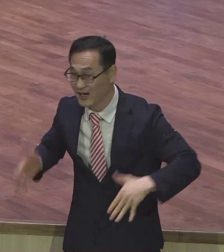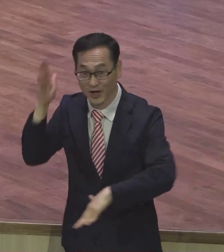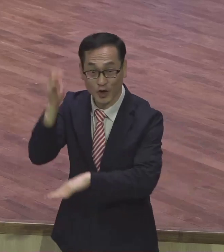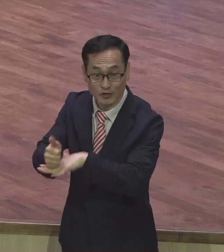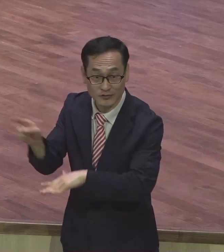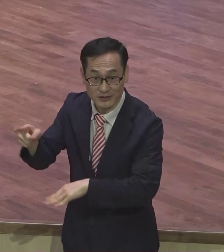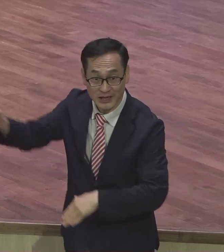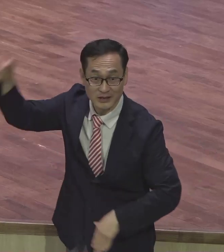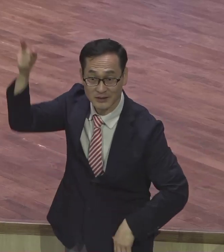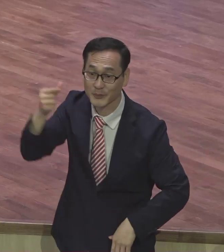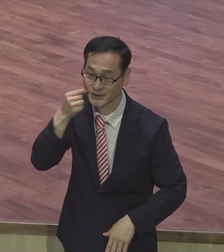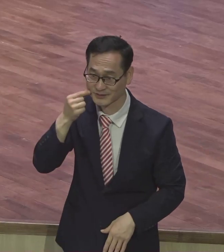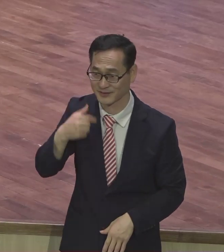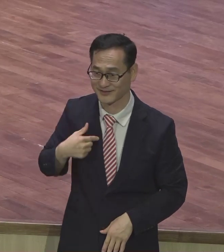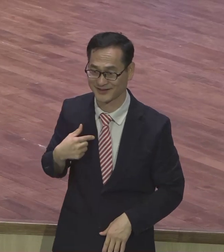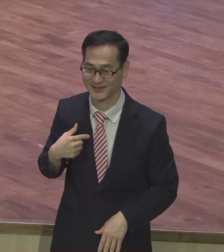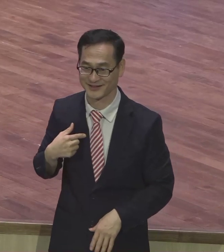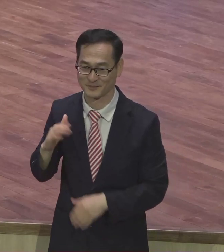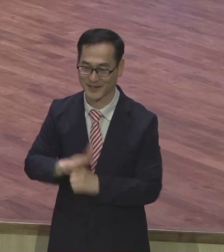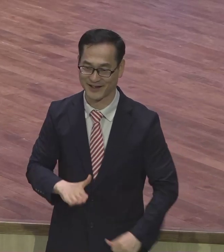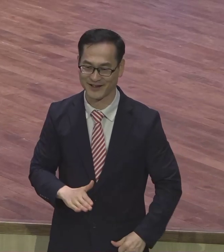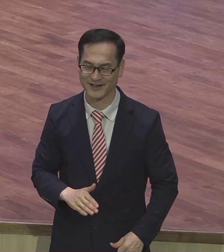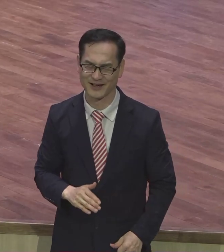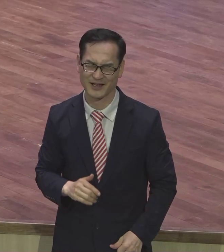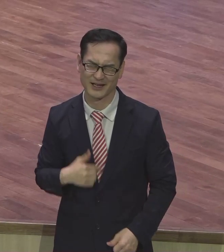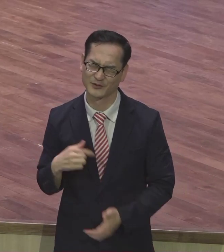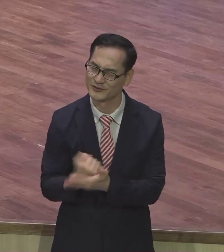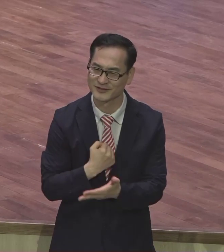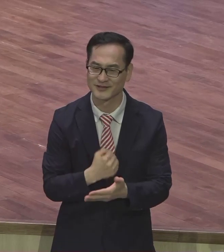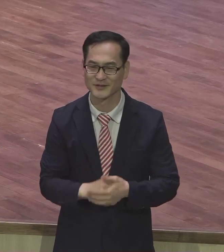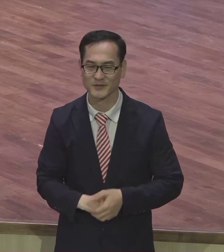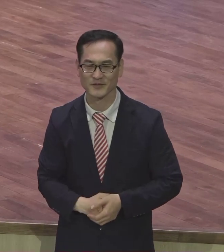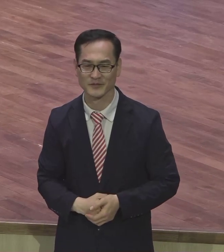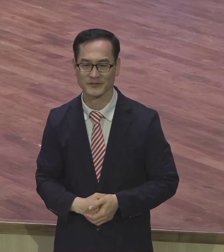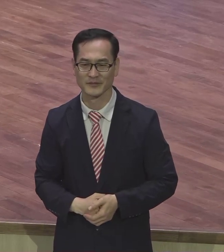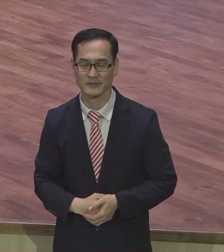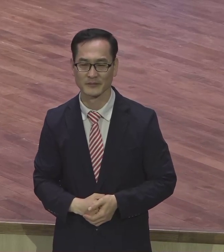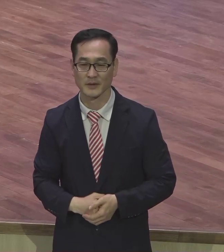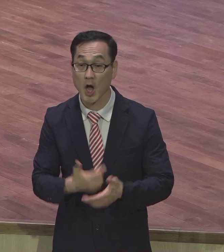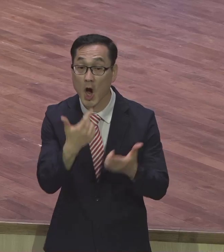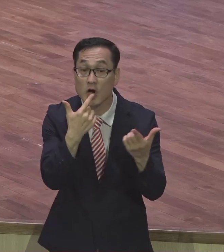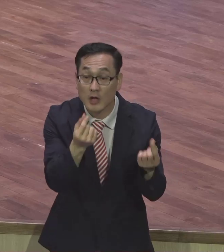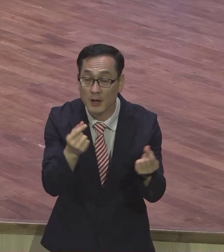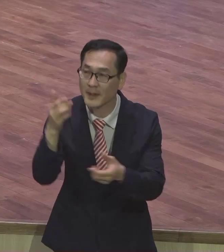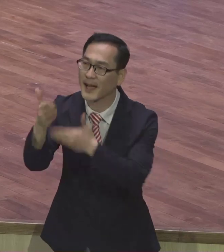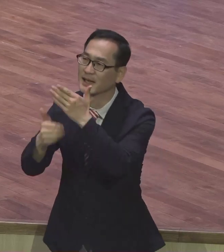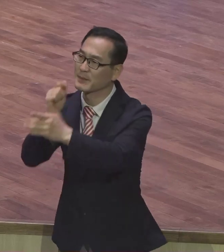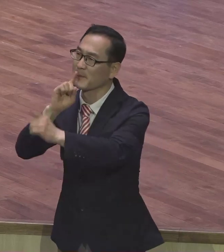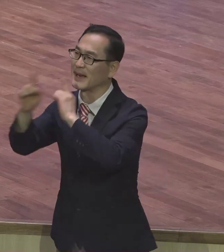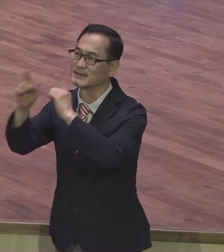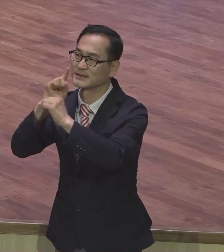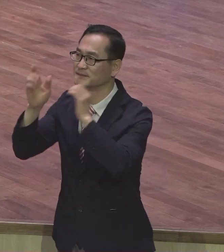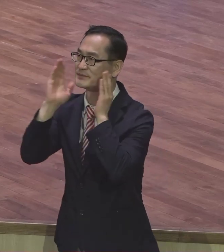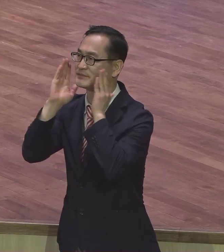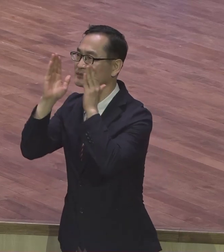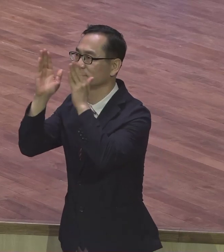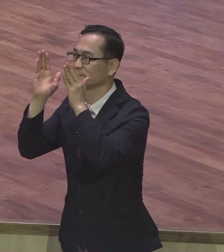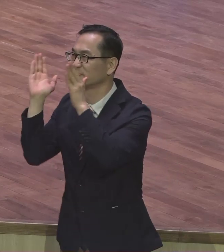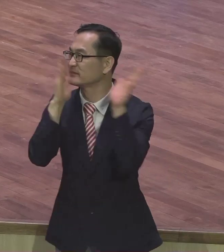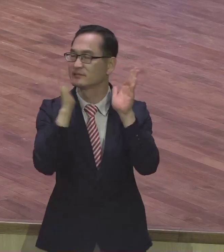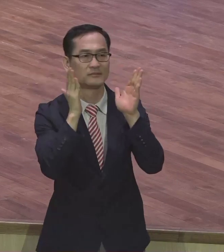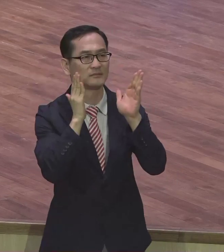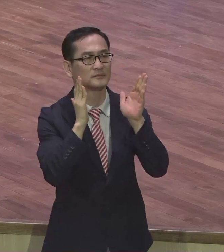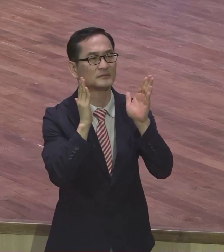지금 세상은 하나님의 말씀을 벗어나버렸어요. 언약과는 전혀